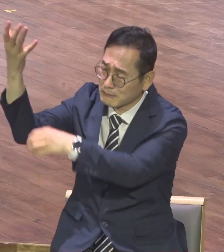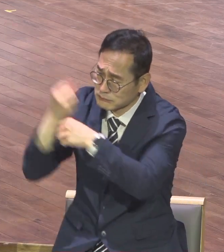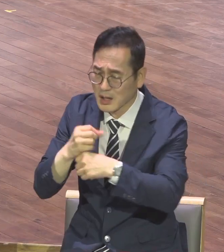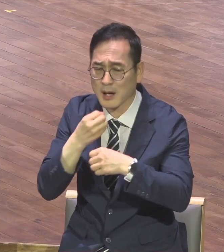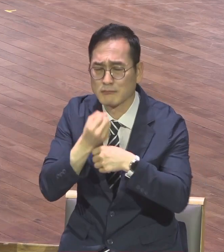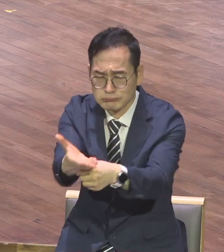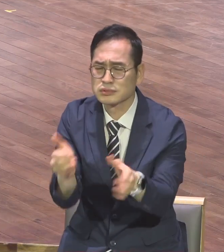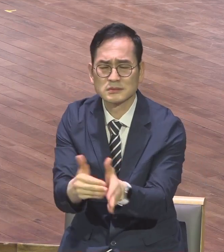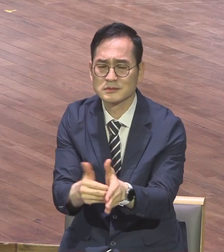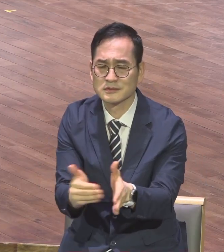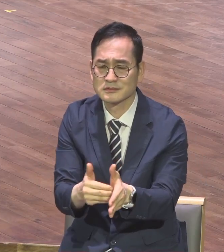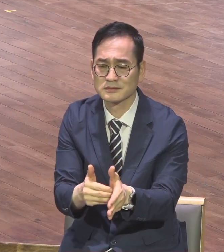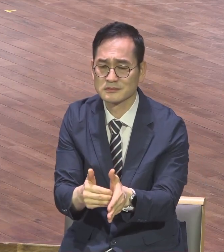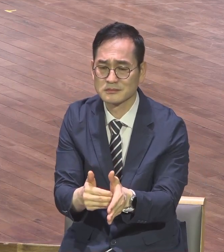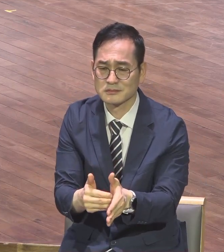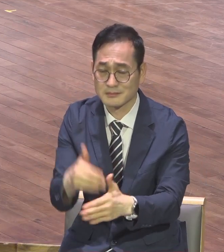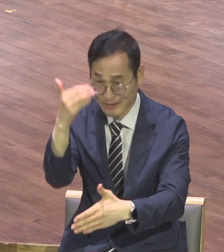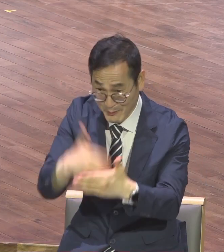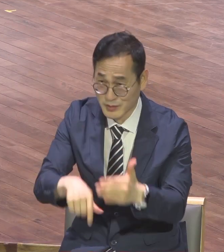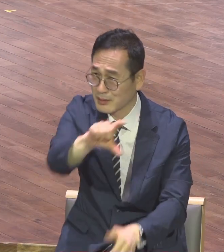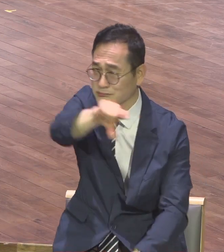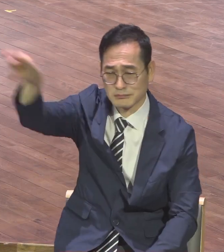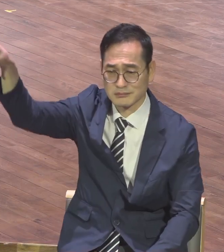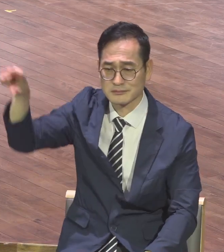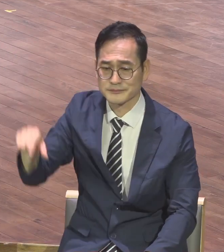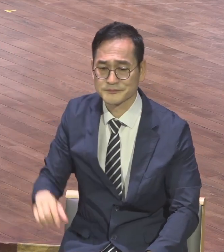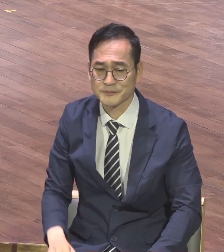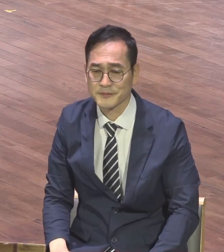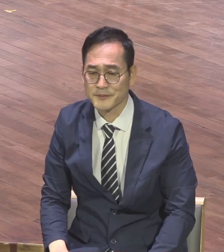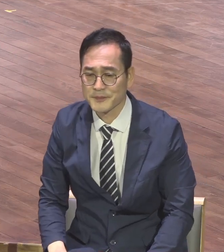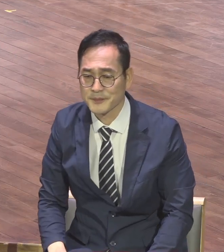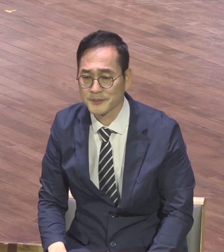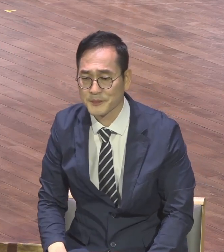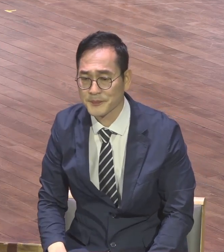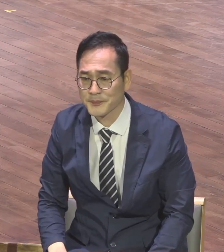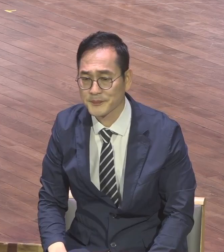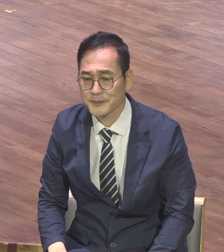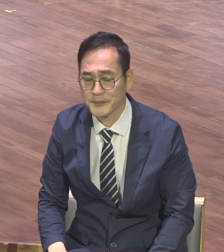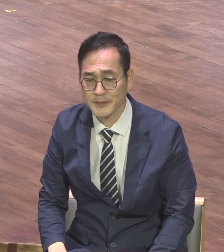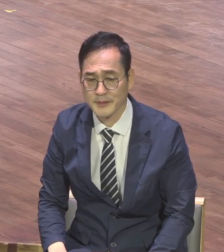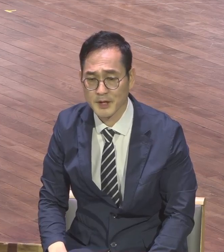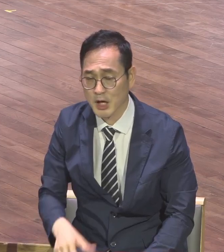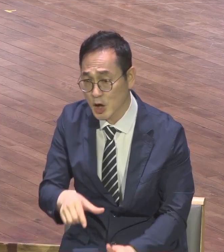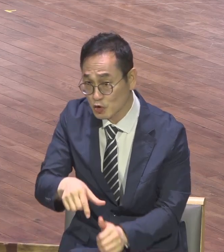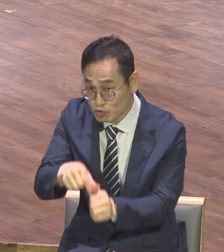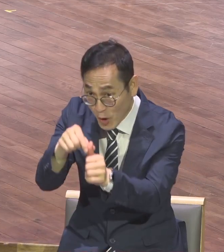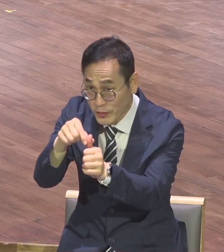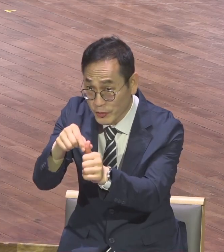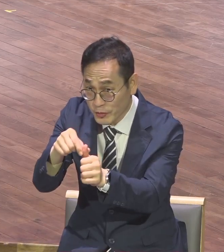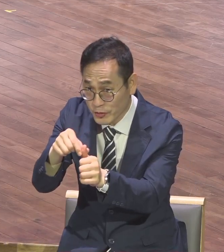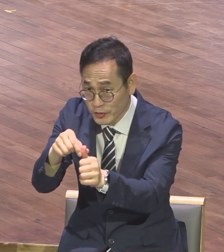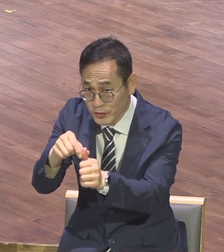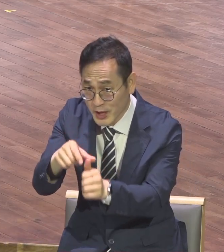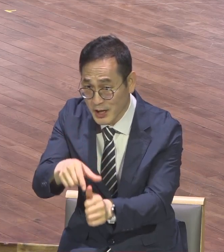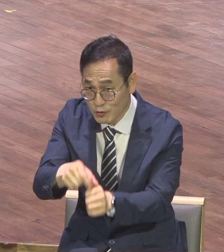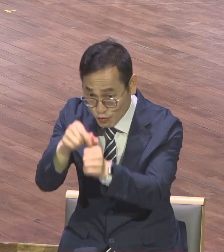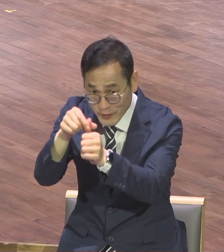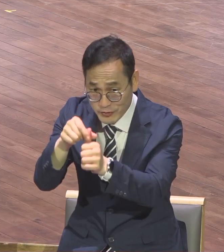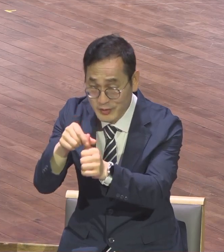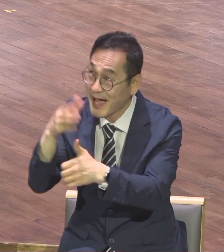복음 선포 이후에 대해서 우리는 책임질 일이 없어요. 왜? 구원 받기로 작정된 자는 다